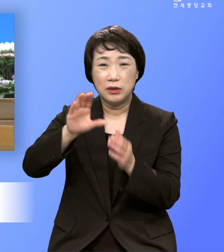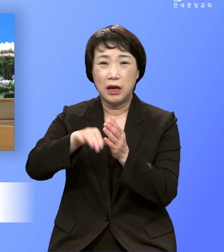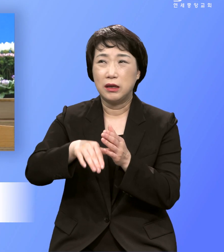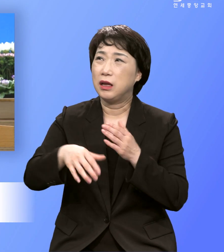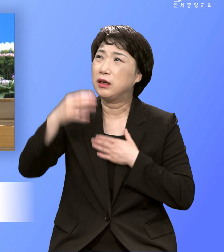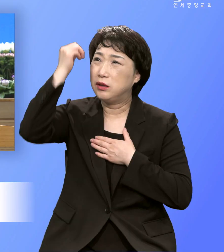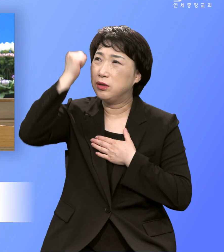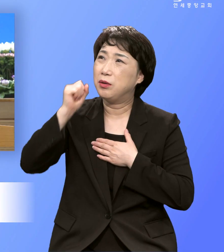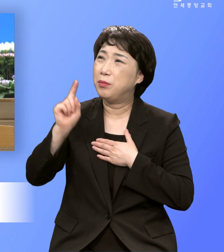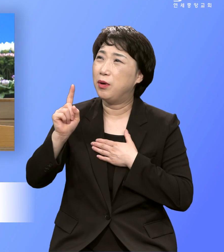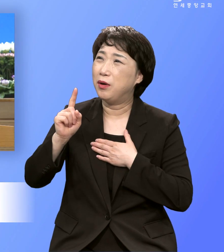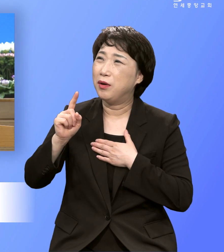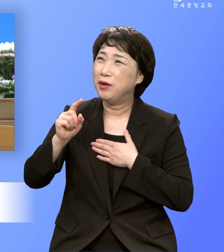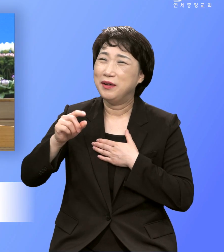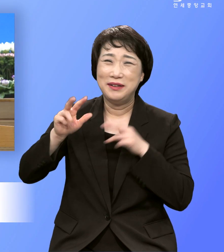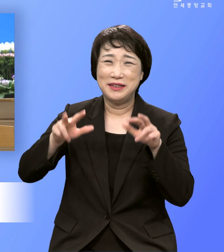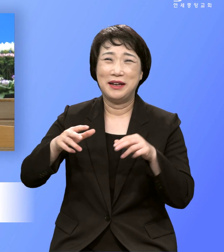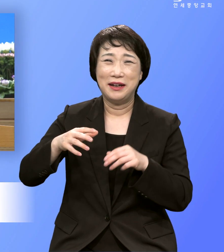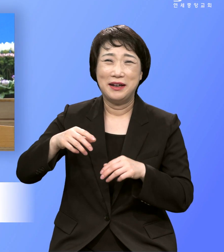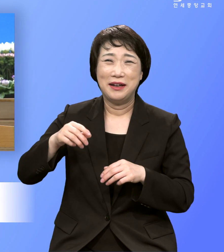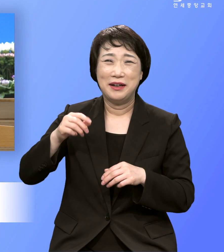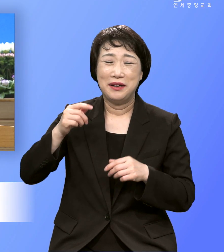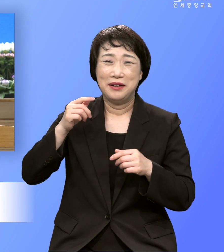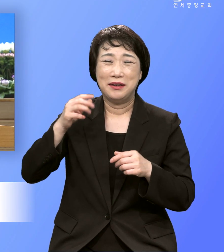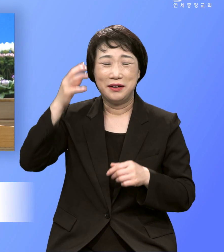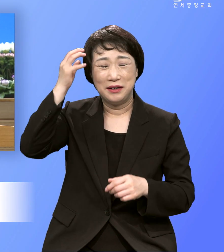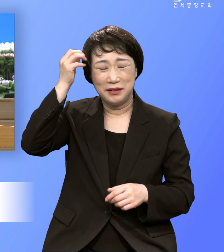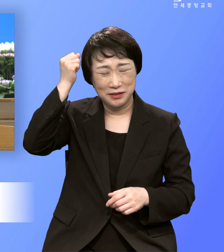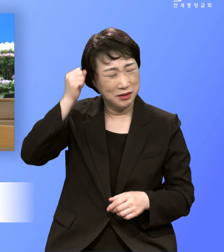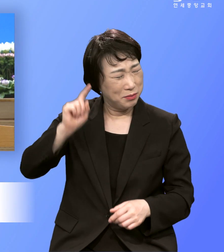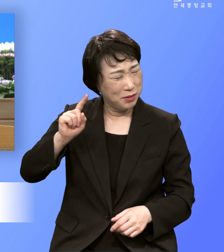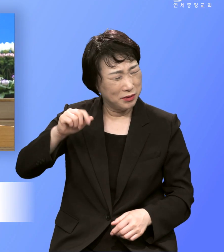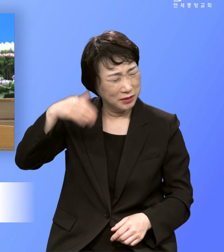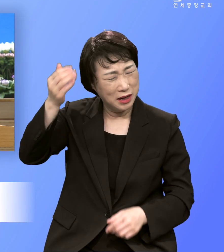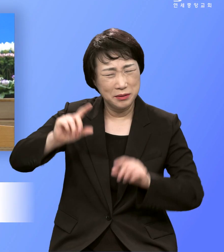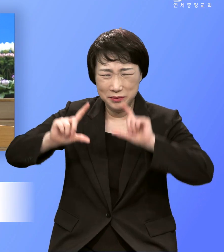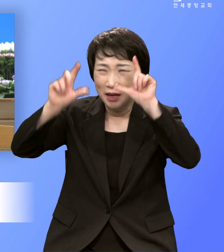내 기억이 잘못될 수도 있어요. 그 다음날